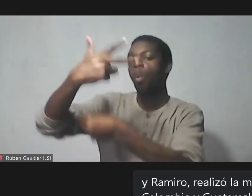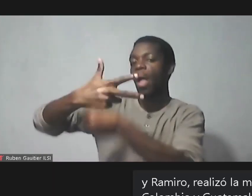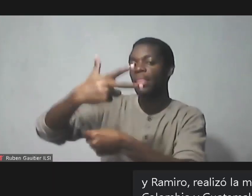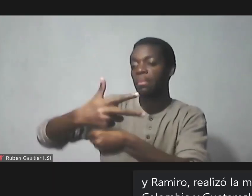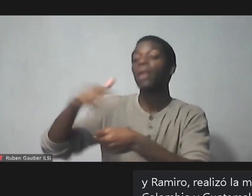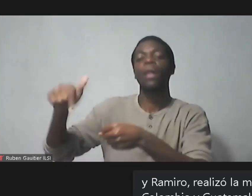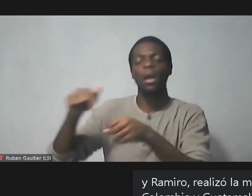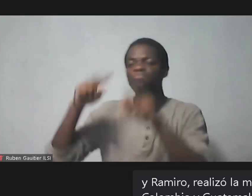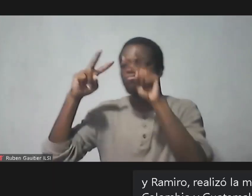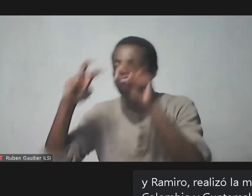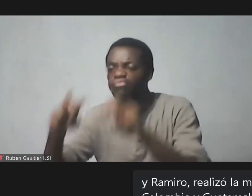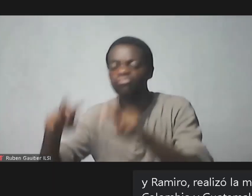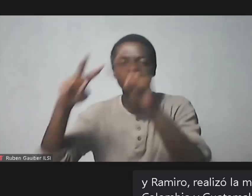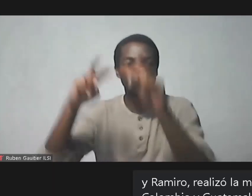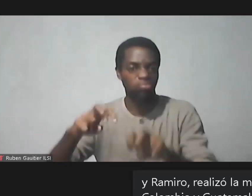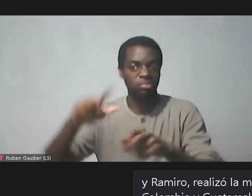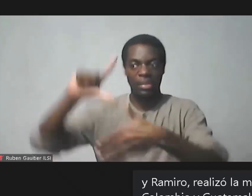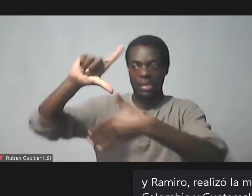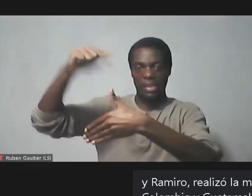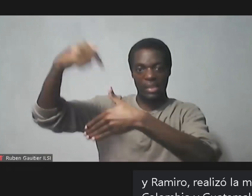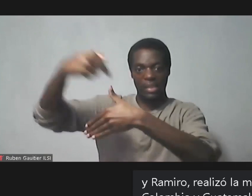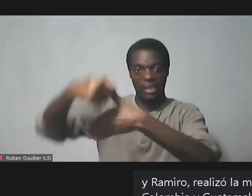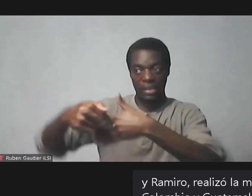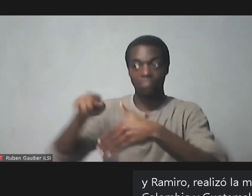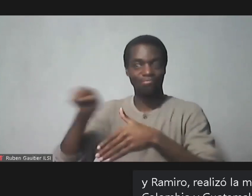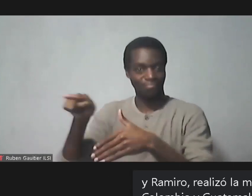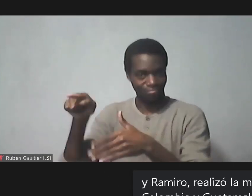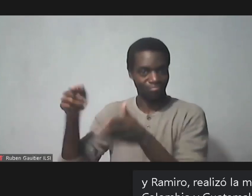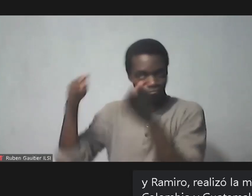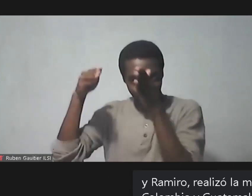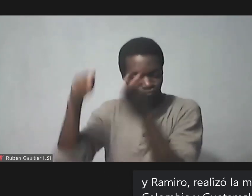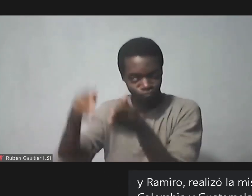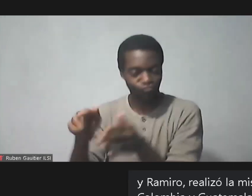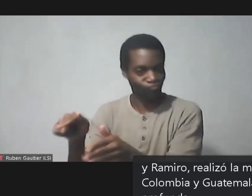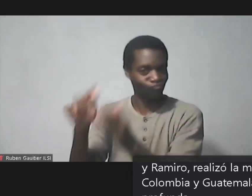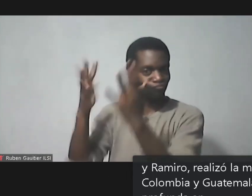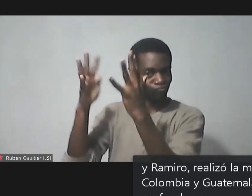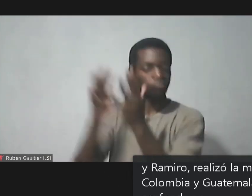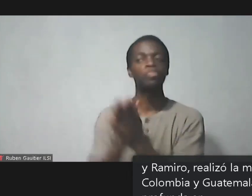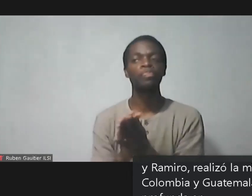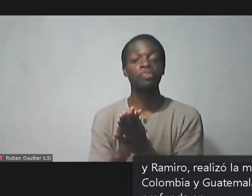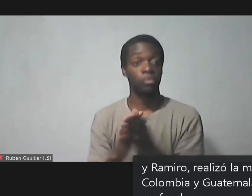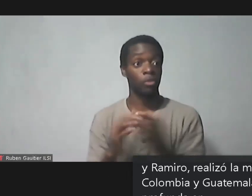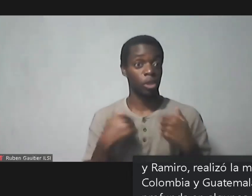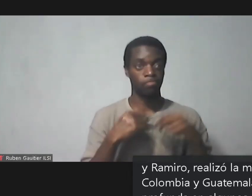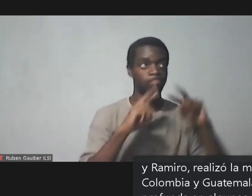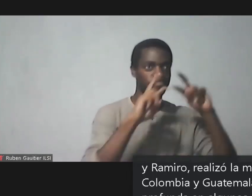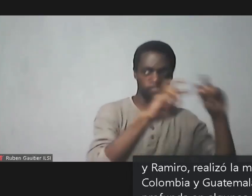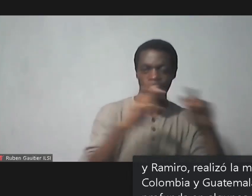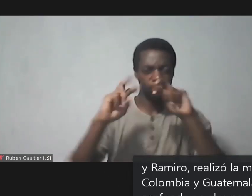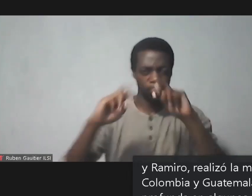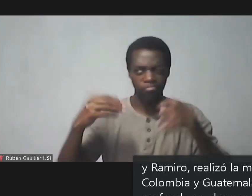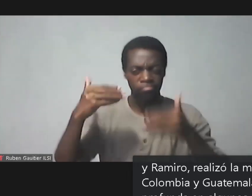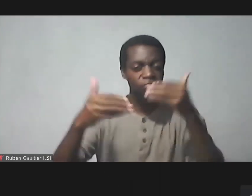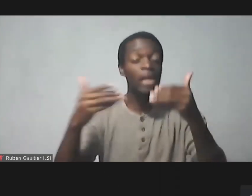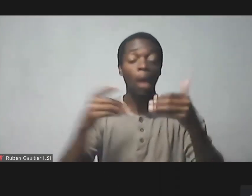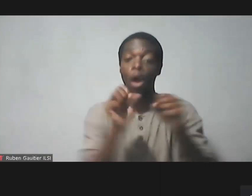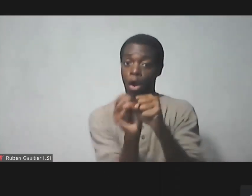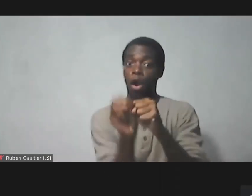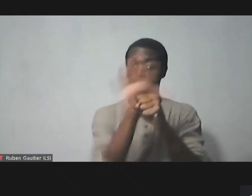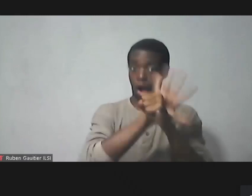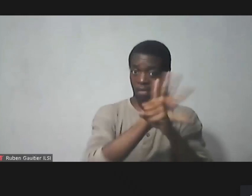países. Las entrevistas se centraron en temas relacionados con COVID, pero también con